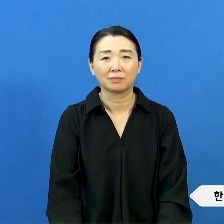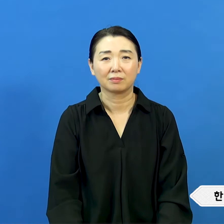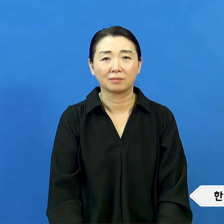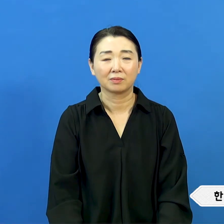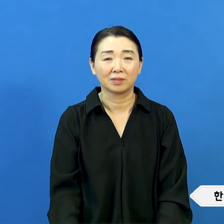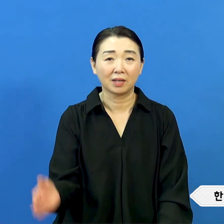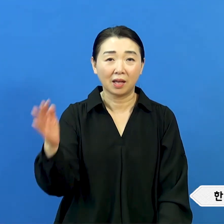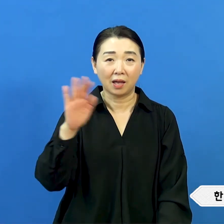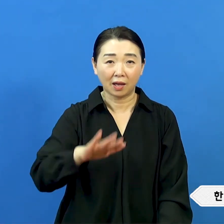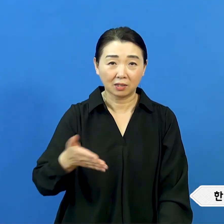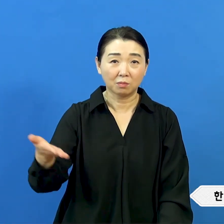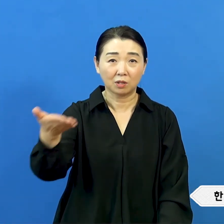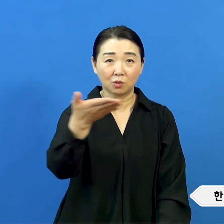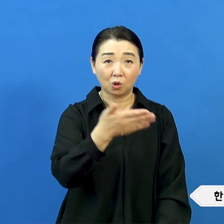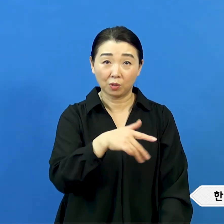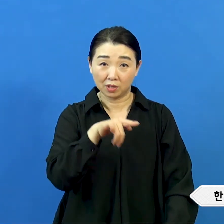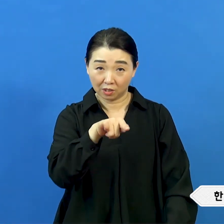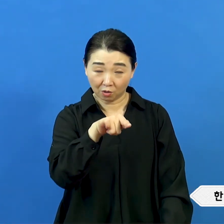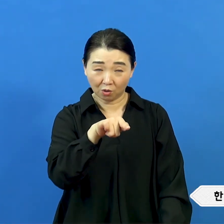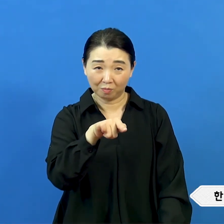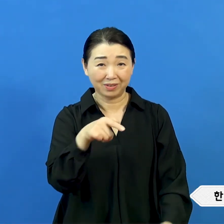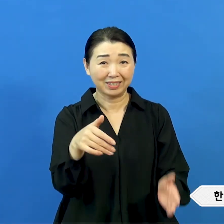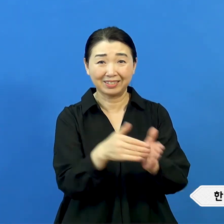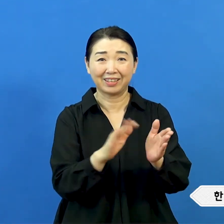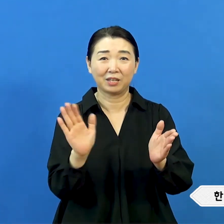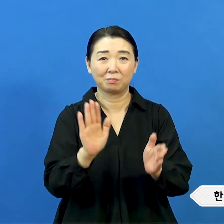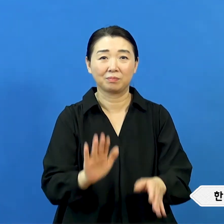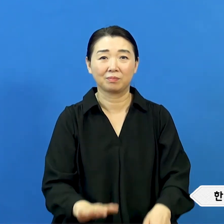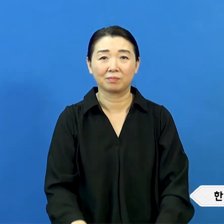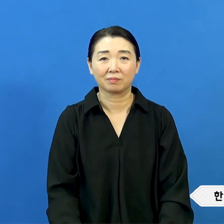그런데 여러분, 그것으로 끝이 아닙니다.